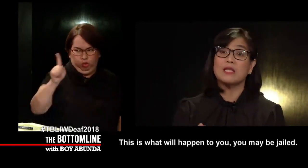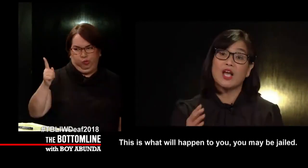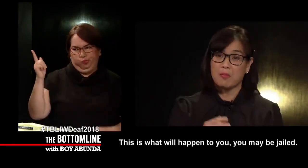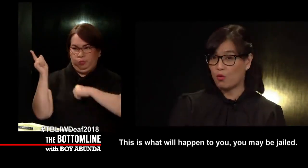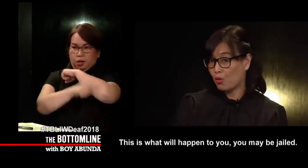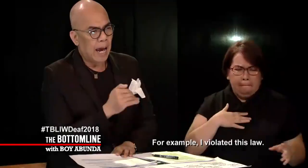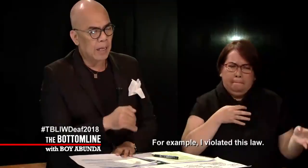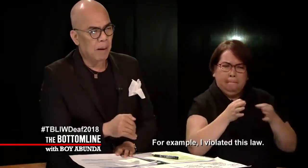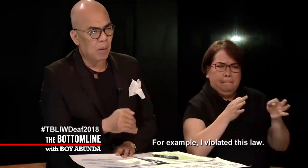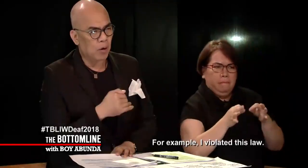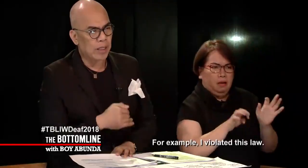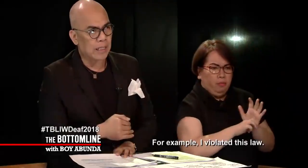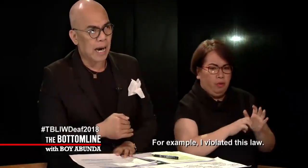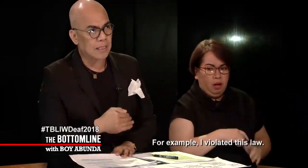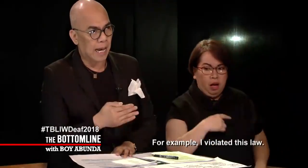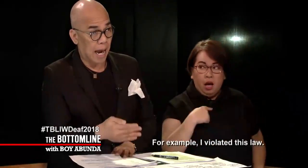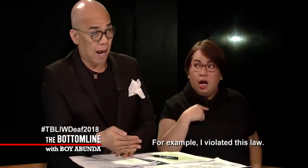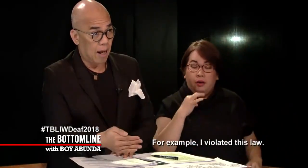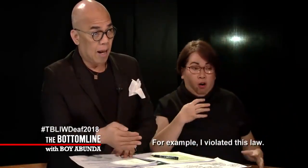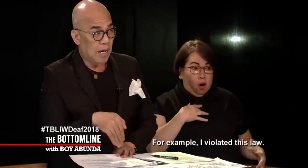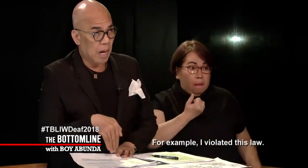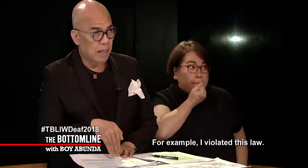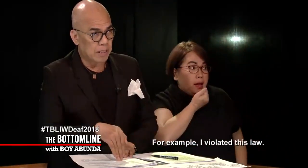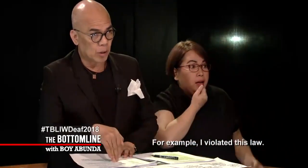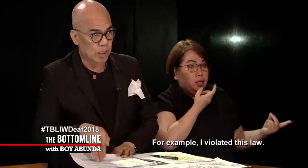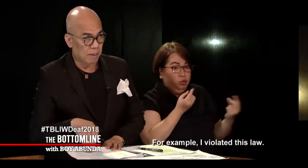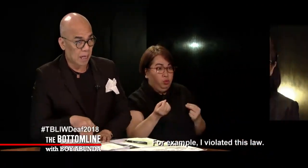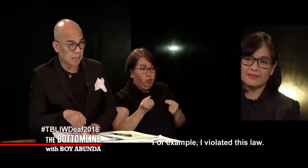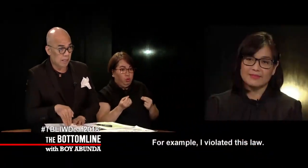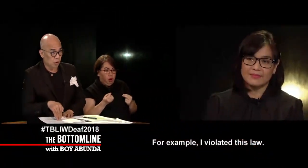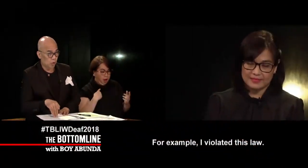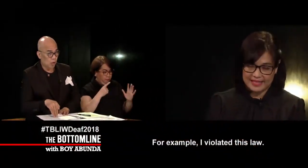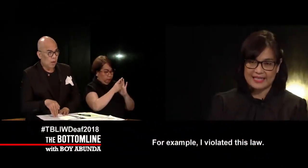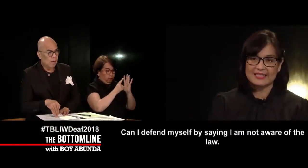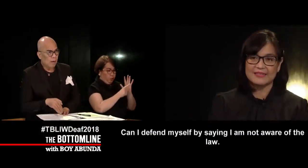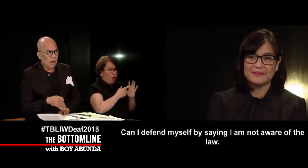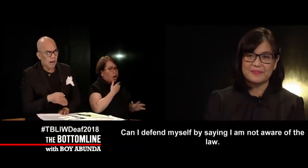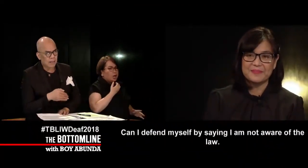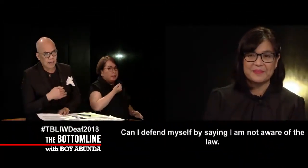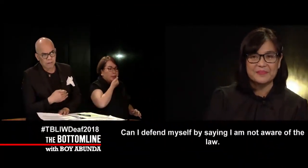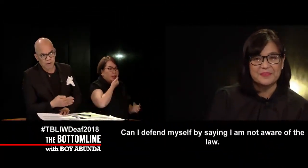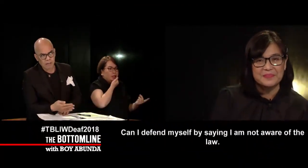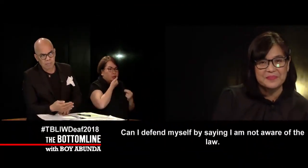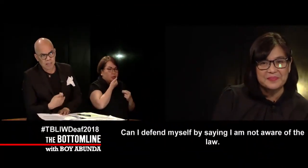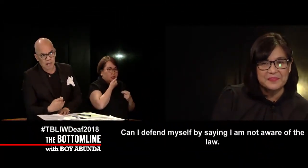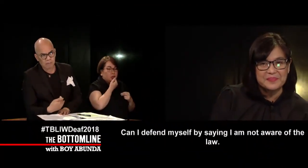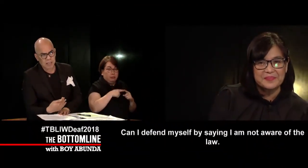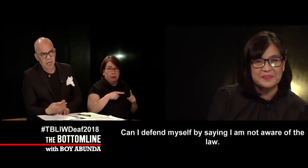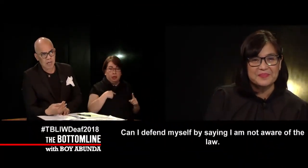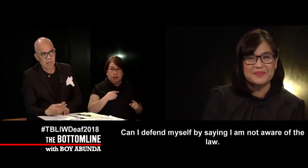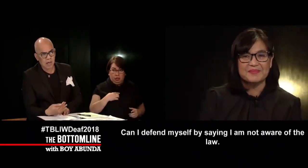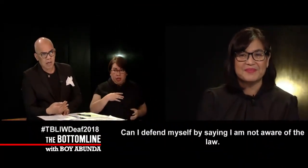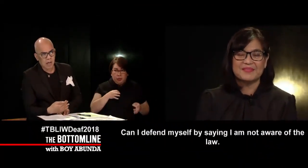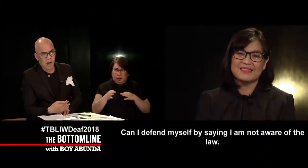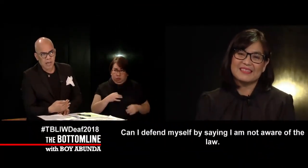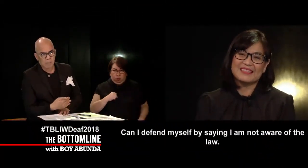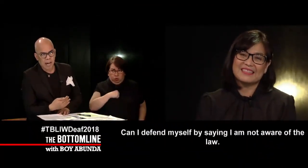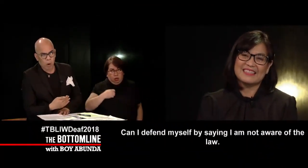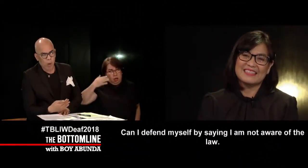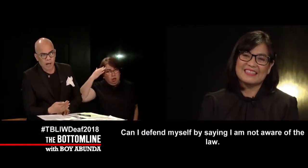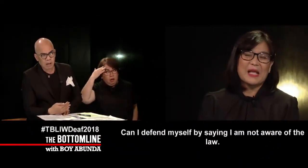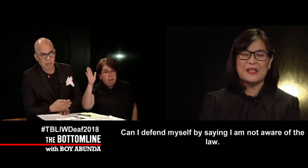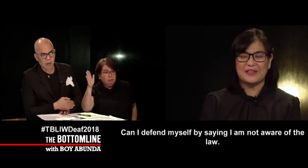nyo, pwede kayong makulong. Halimbawa, ako'y nagkasala laban dito sa batas na ito. Yes. Can I defend myself by saying